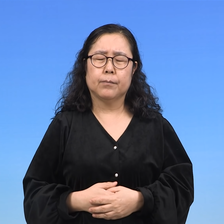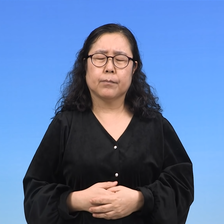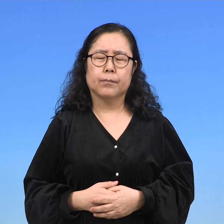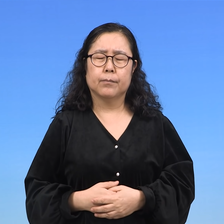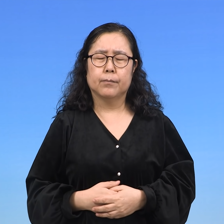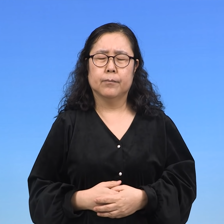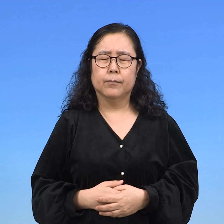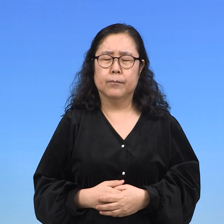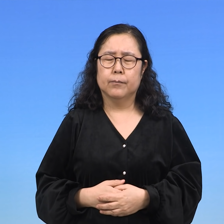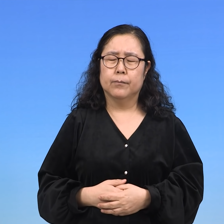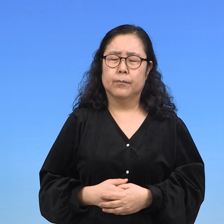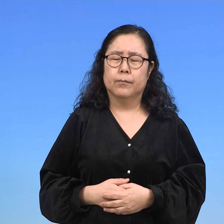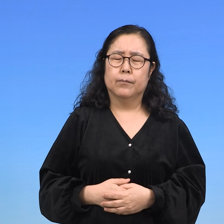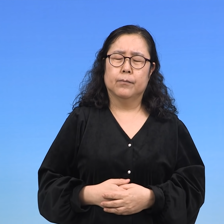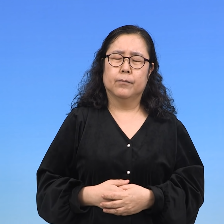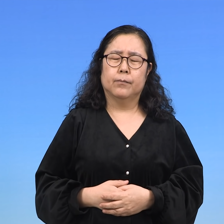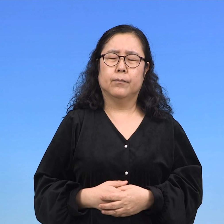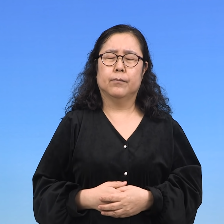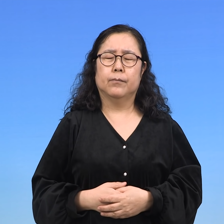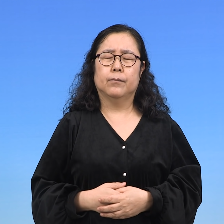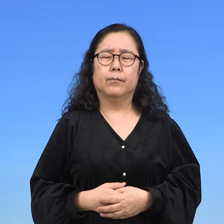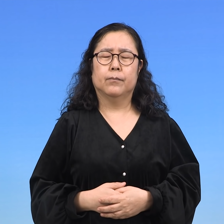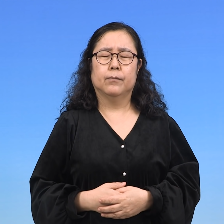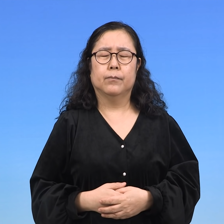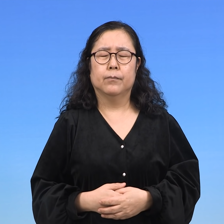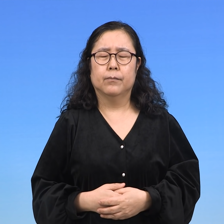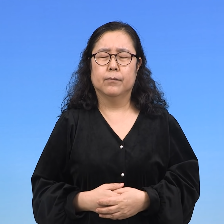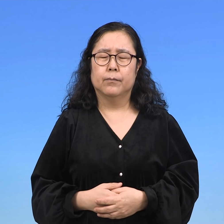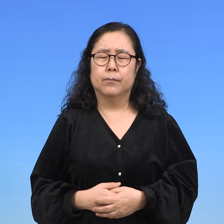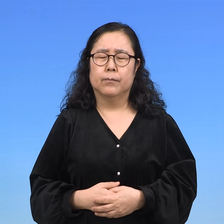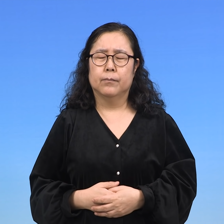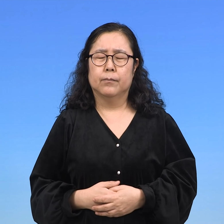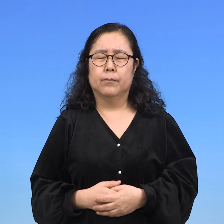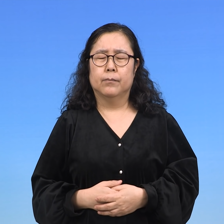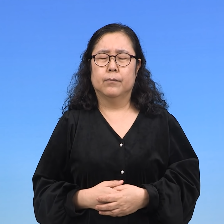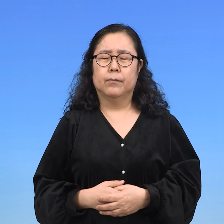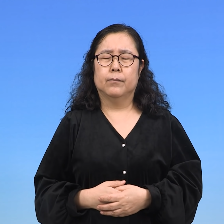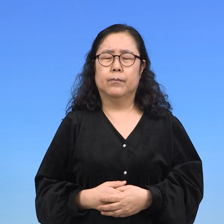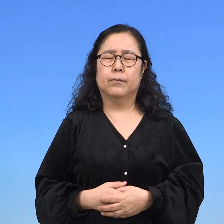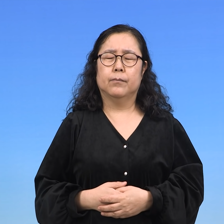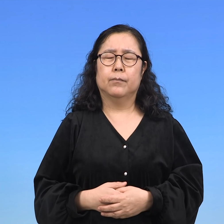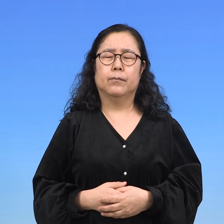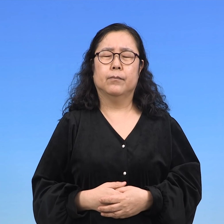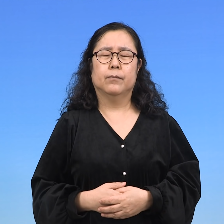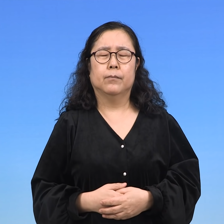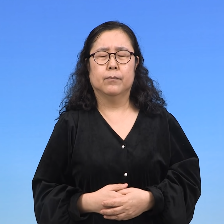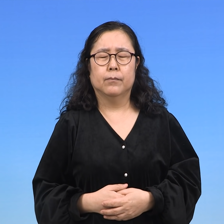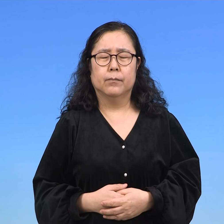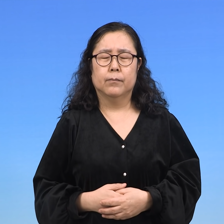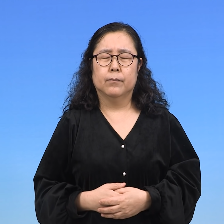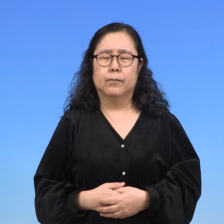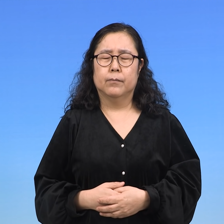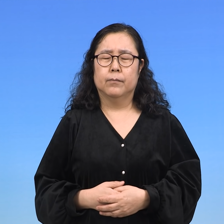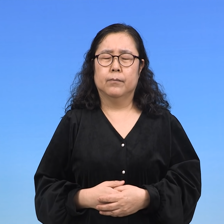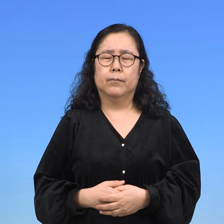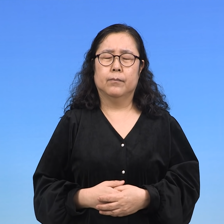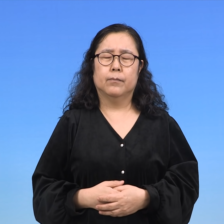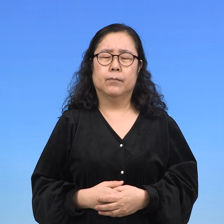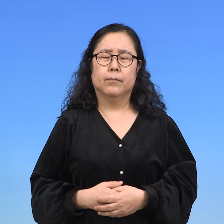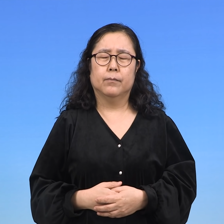주님을 바라봅니다. 그런 역사하실 주님을 바라봅니다. 주님 뿌렸을 때 열매맺게 하실 주님의 손길을